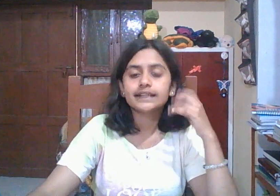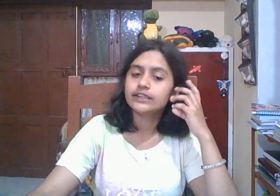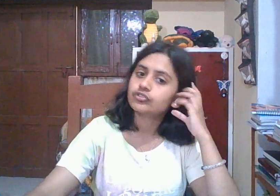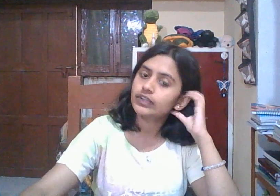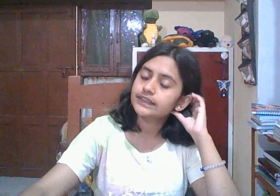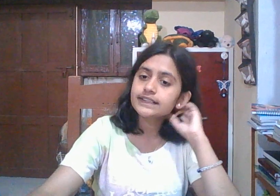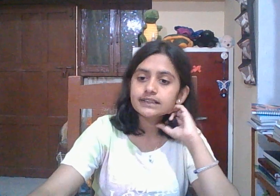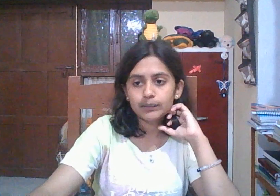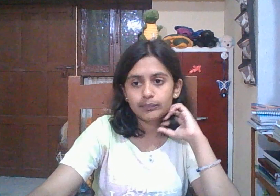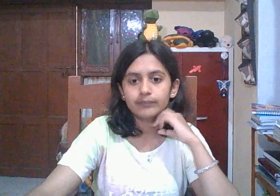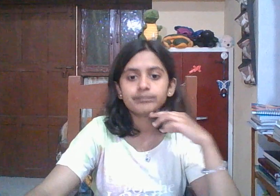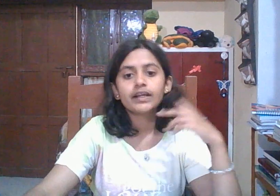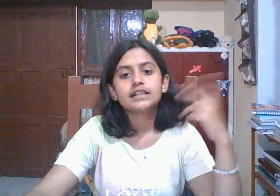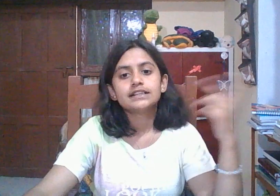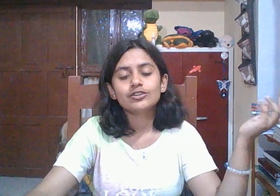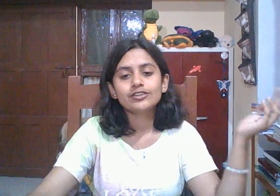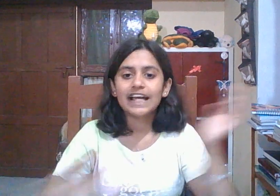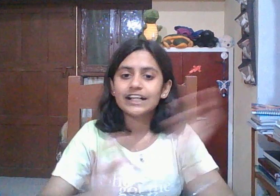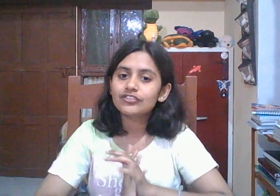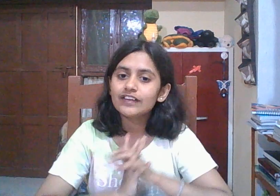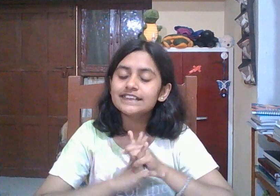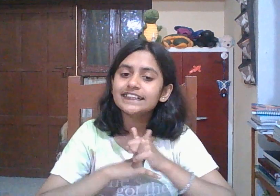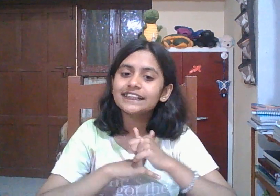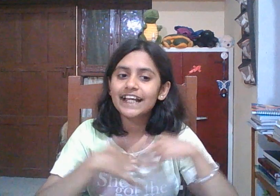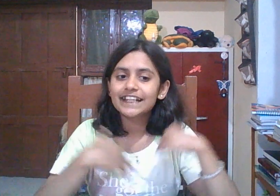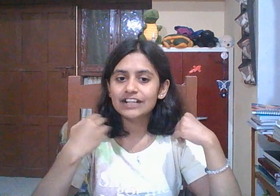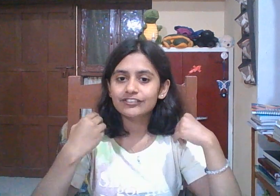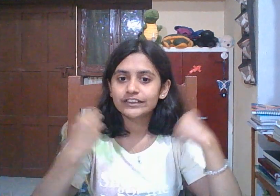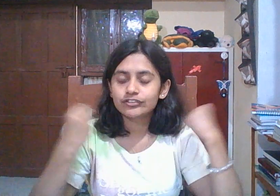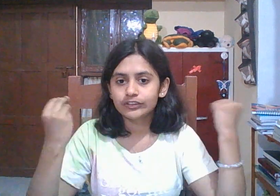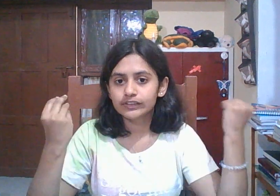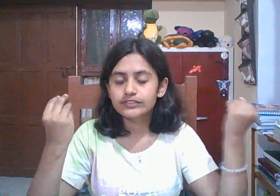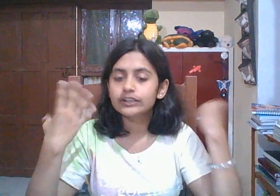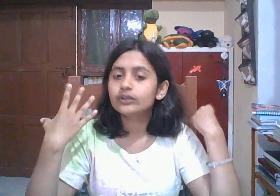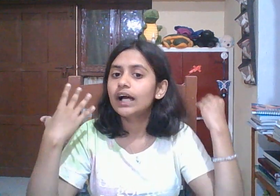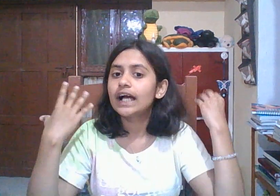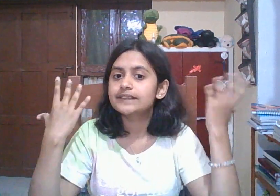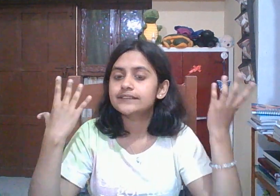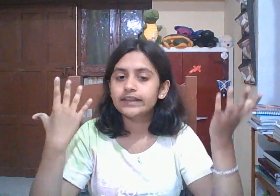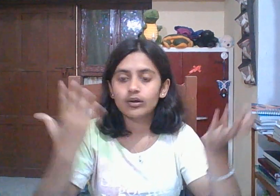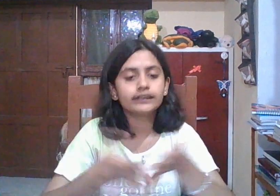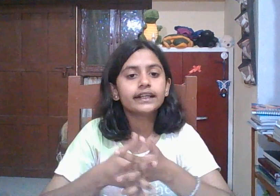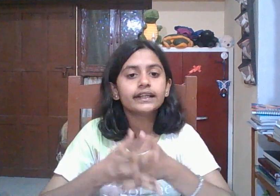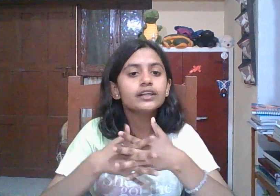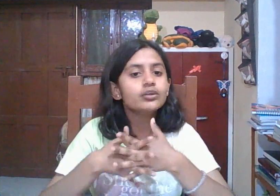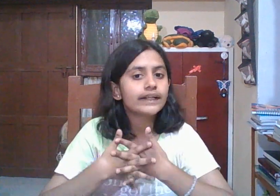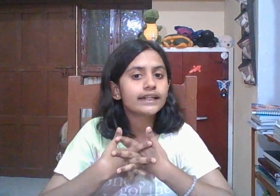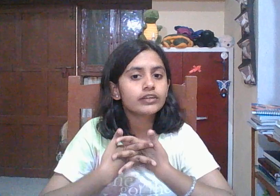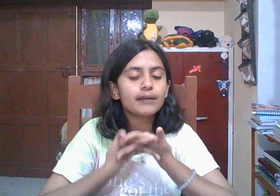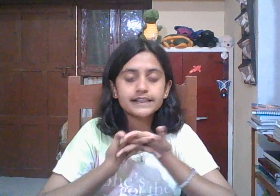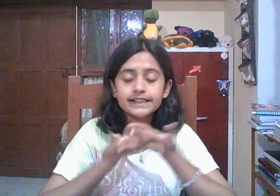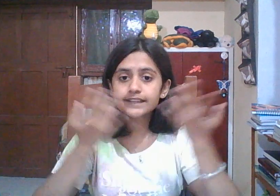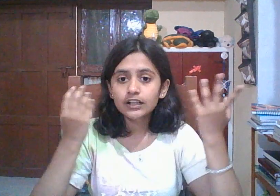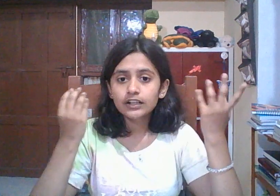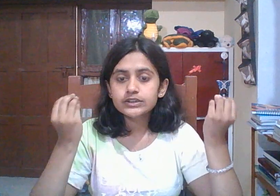FUSS, फस इज गड़बड़. सो थैंक्स फॉर वॉचिंग एंड दैट वॉज इट फॉर टुडेज वीडियो. एज वे ऑलरेडी डिड 20 वोकैबुलरीज, सो